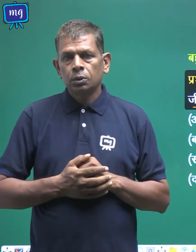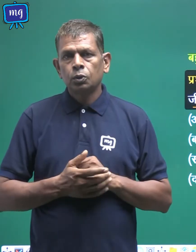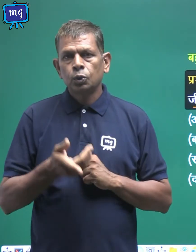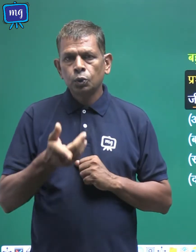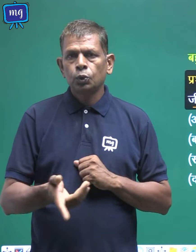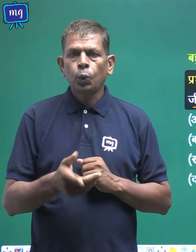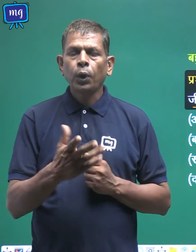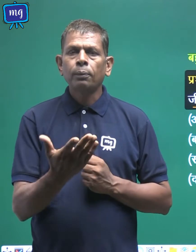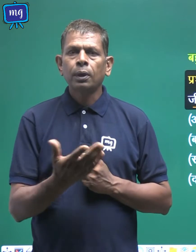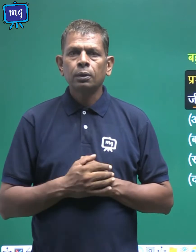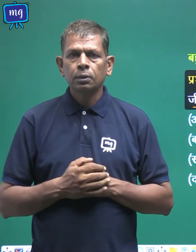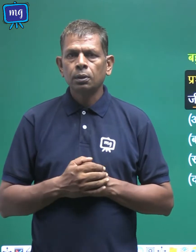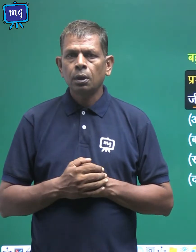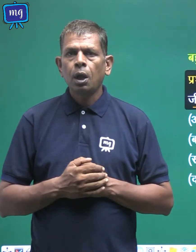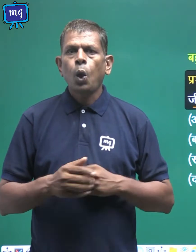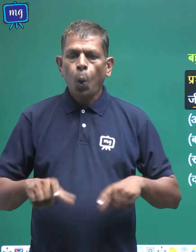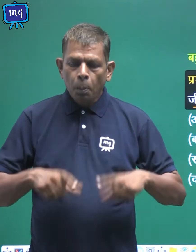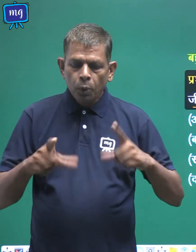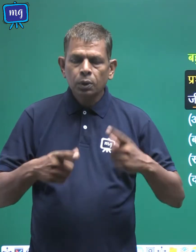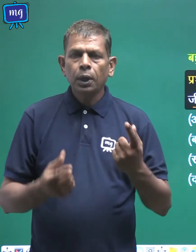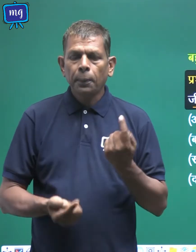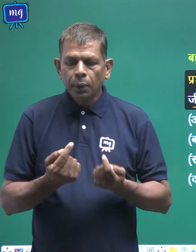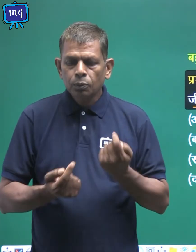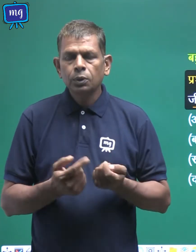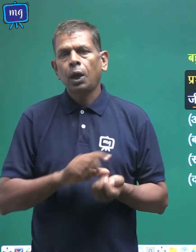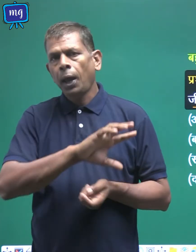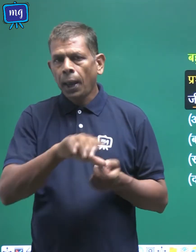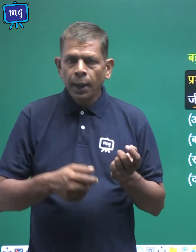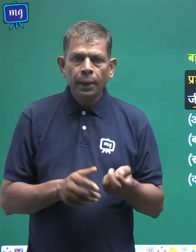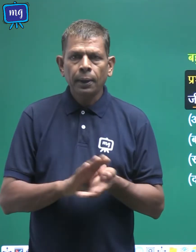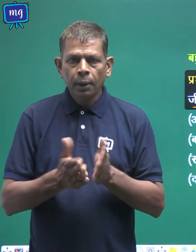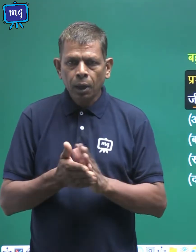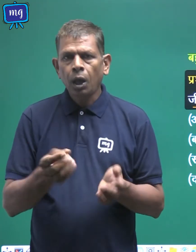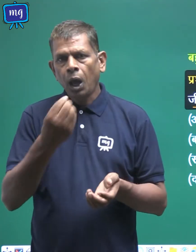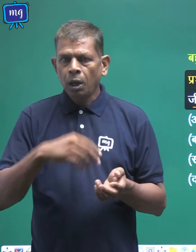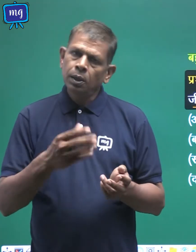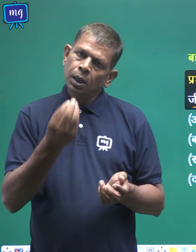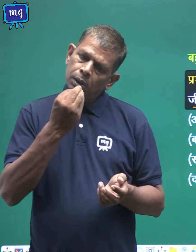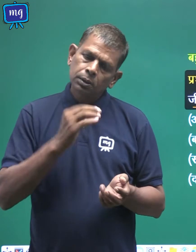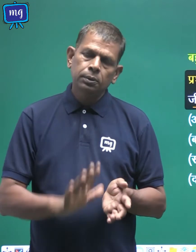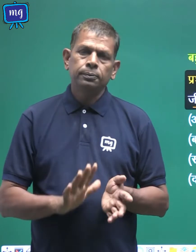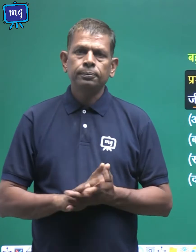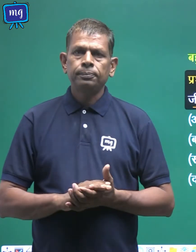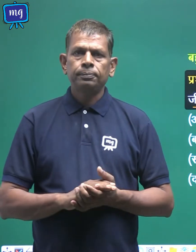जो केवल पौधे या पादप उत्पाद खाते हैं।